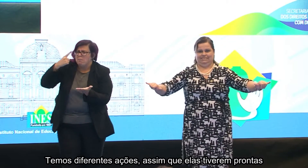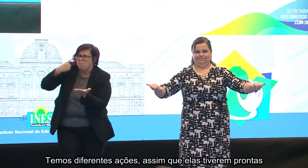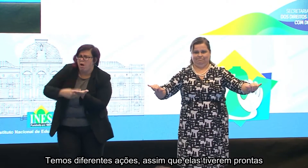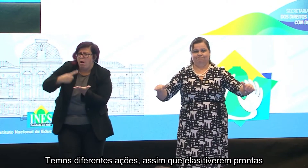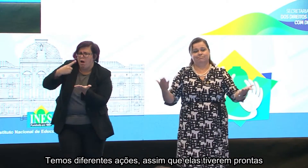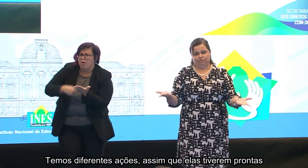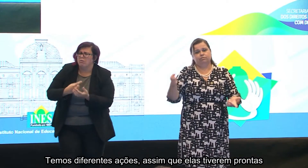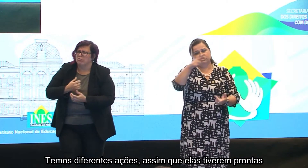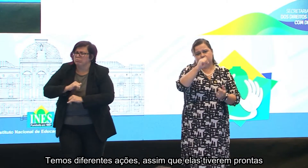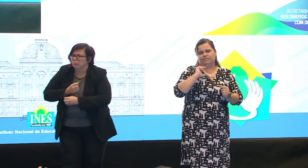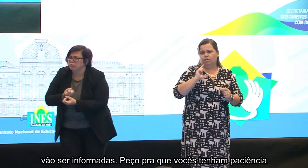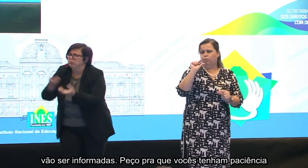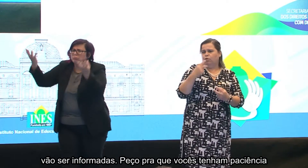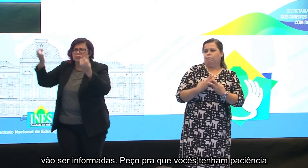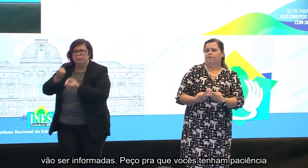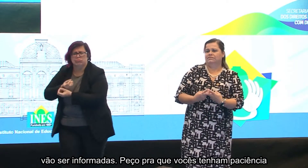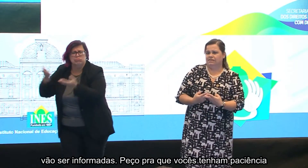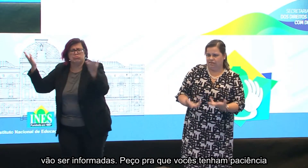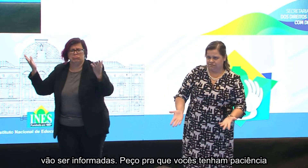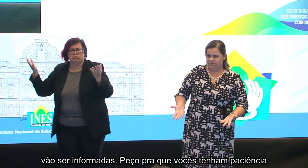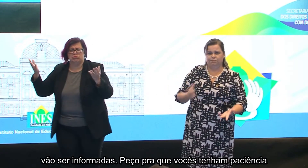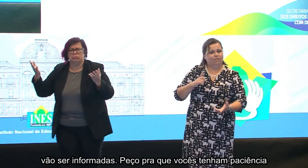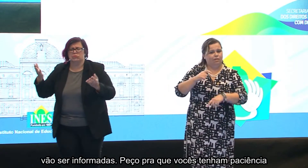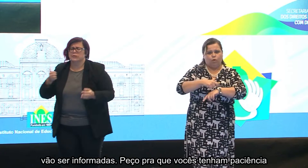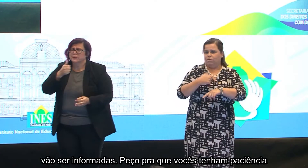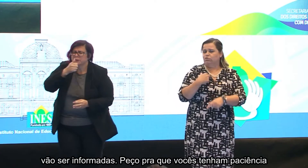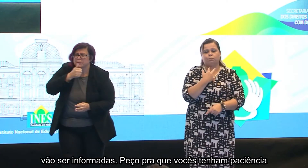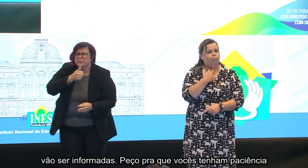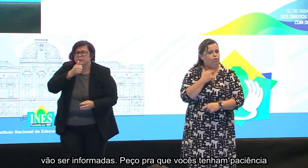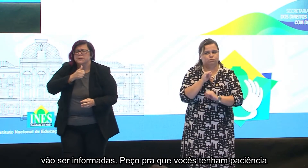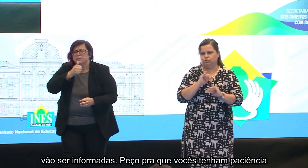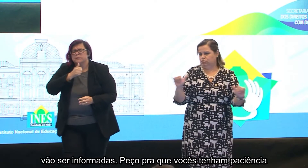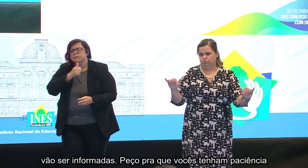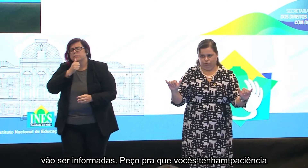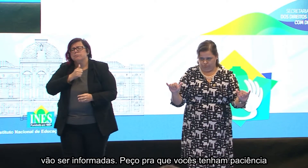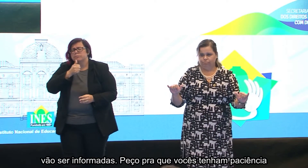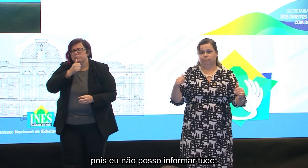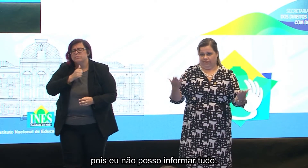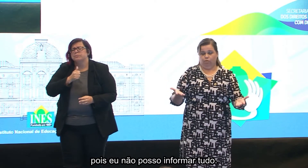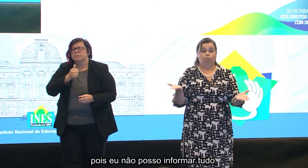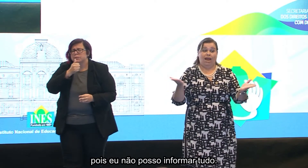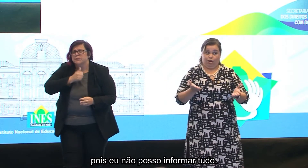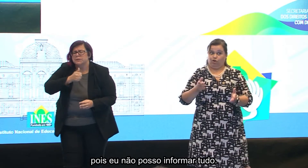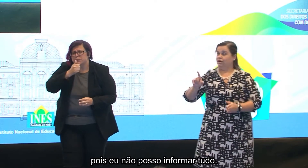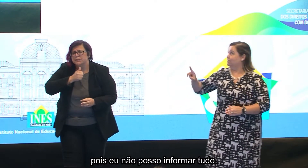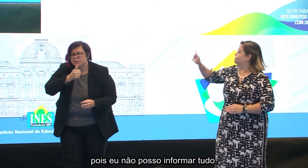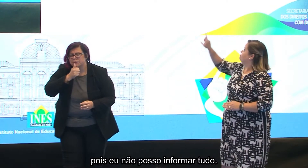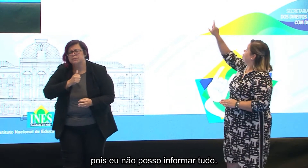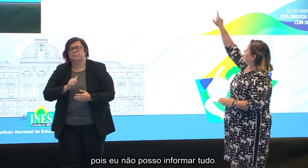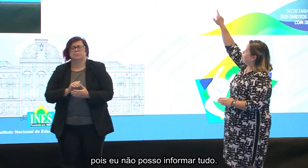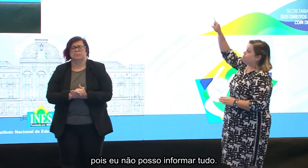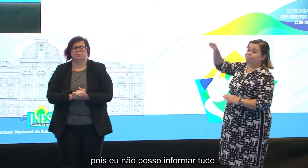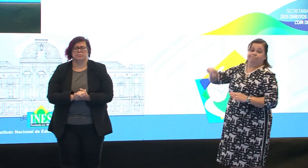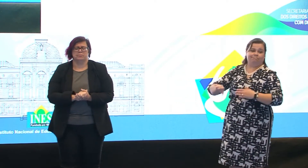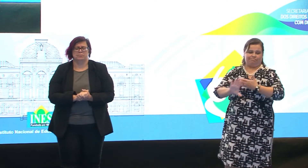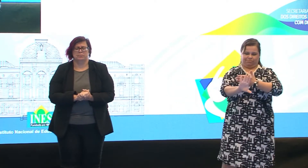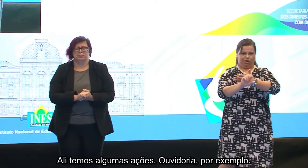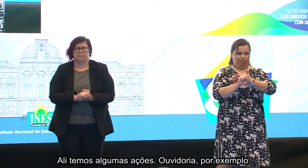elas estiverem prontas, elas vão ser informadas. Então, eu peço que vocês tenham paciência, pois eu não posso informar tudo. Mas ali